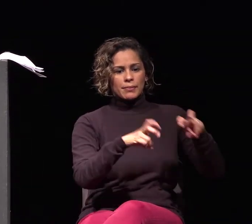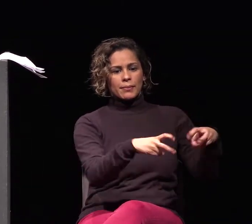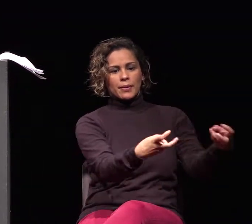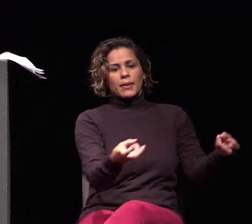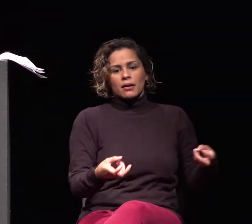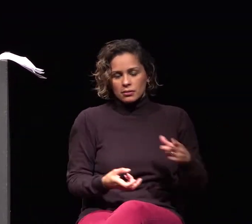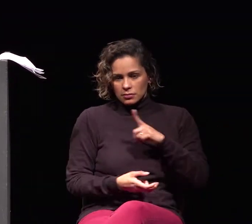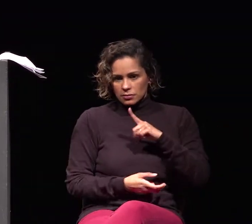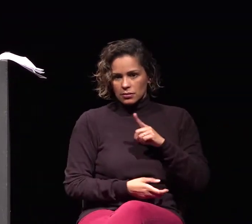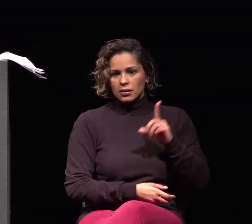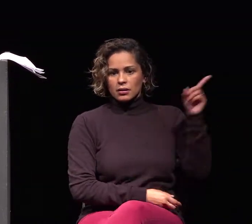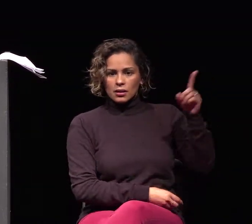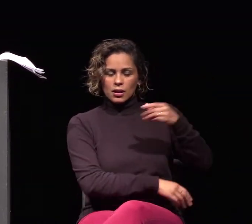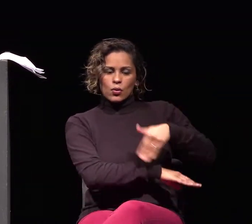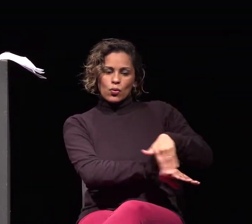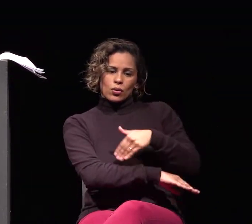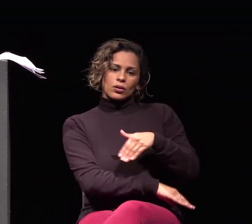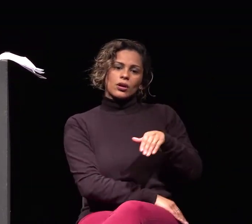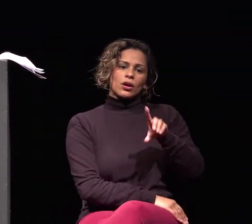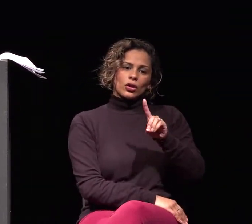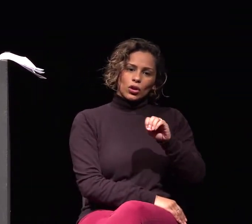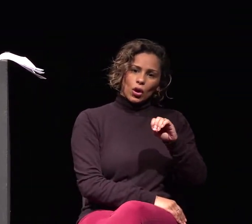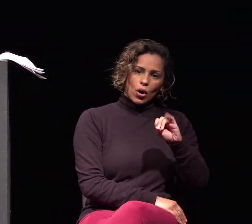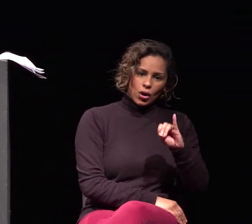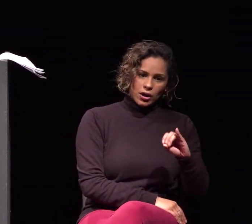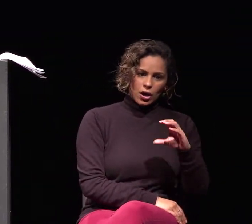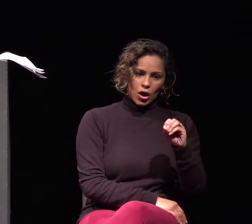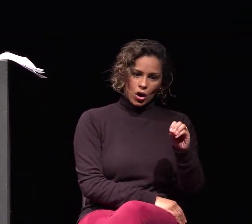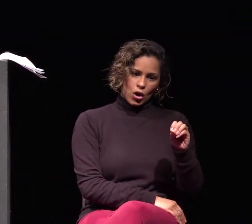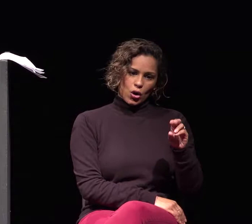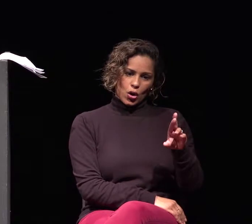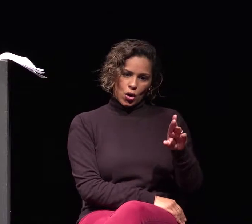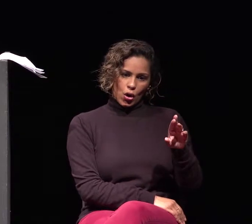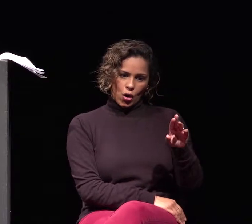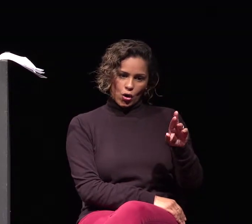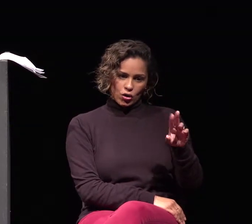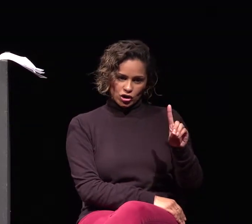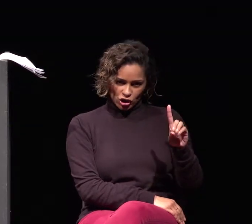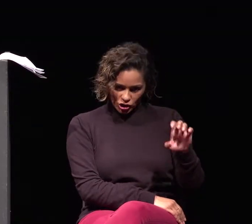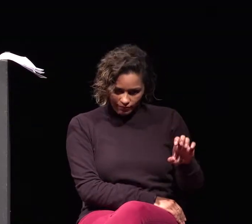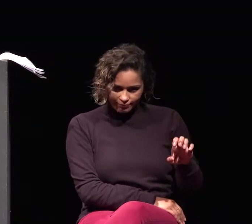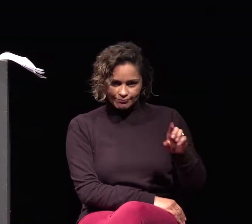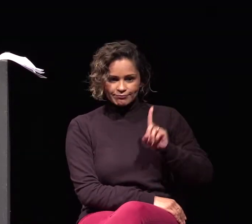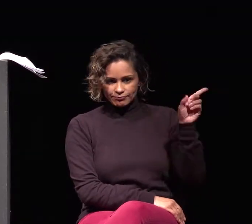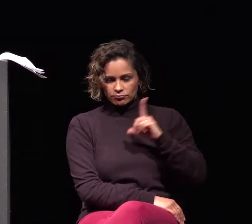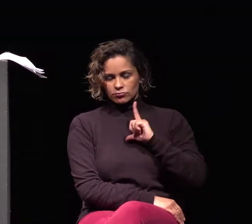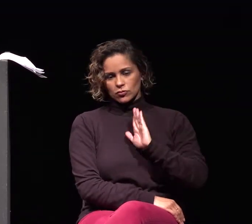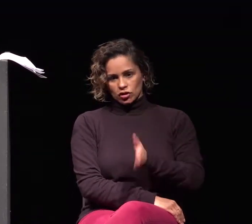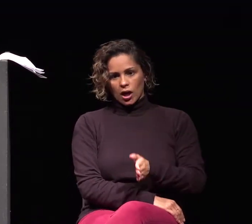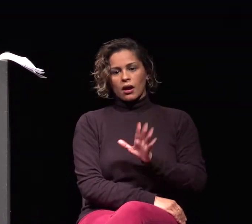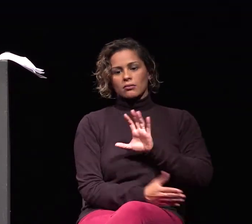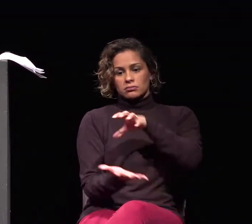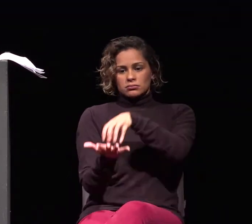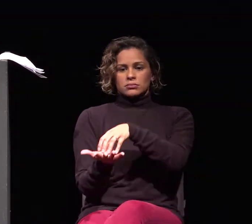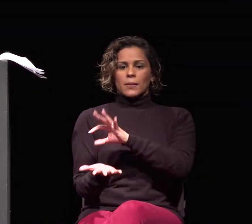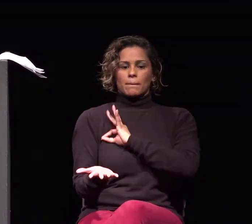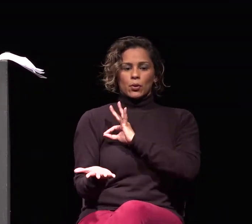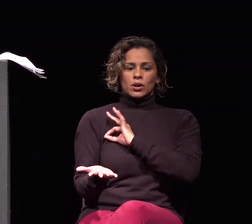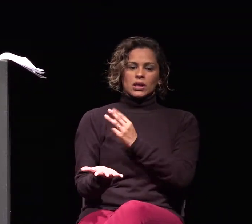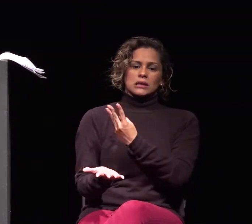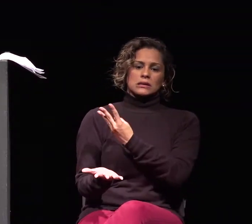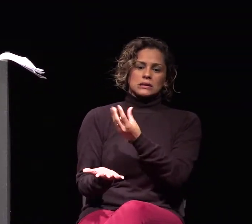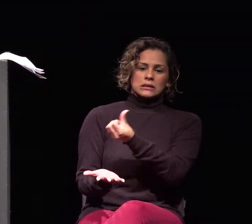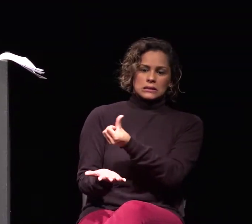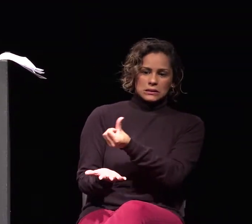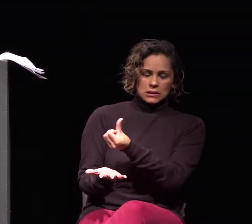número 921, que é a 36ª Delegacia de Polícia. Era, já naquele tempo, a 36ª